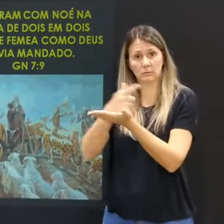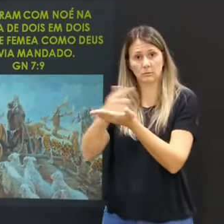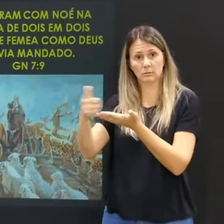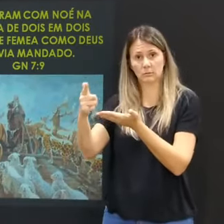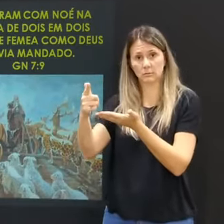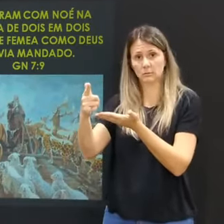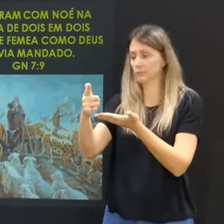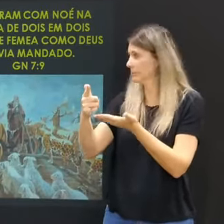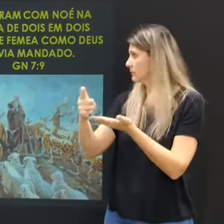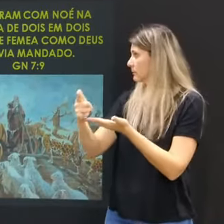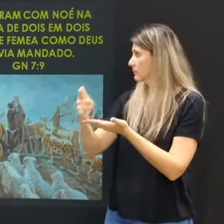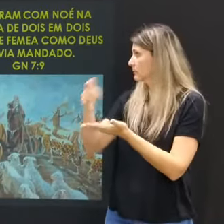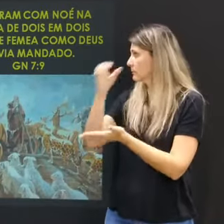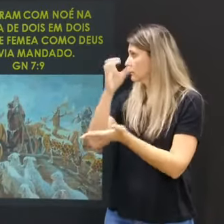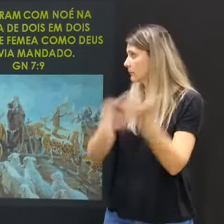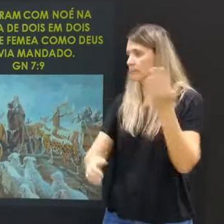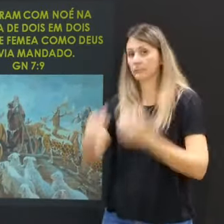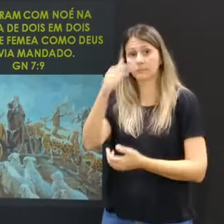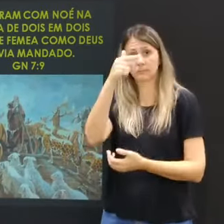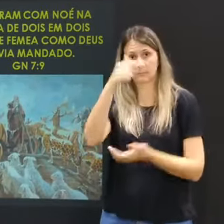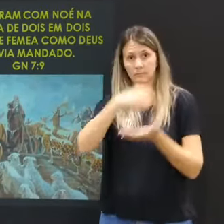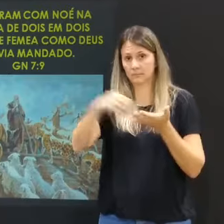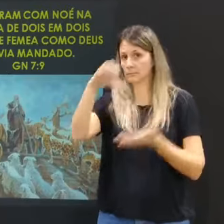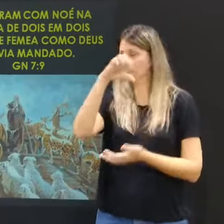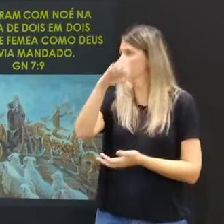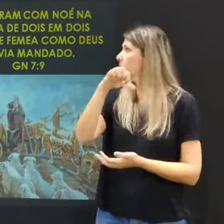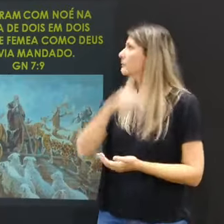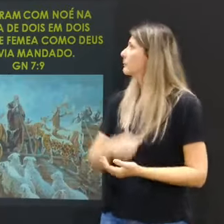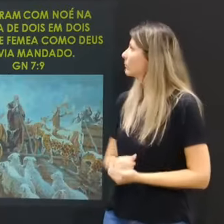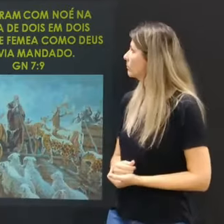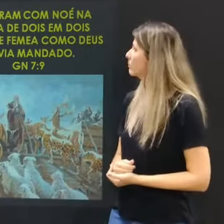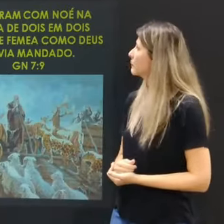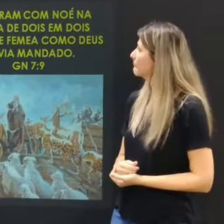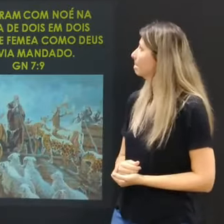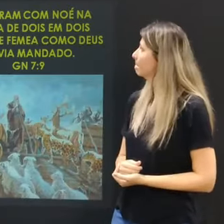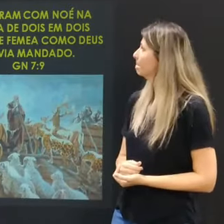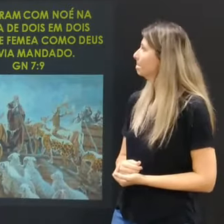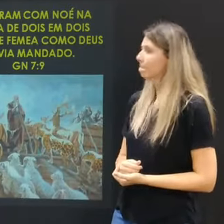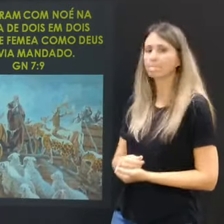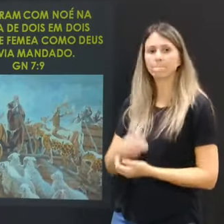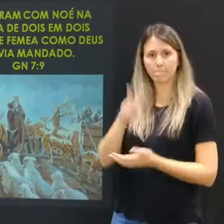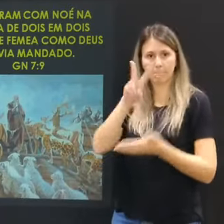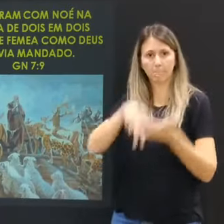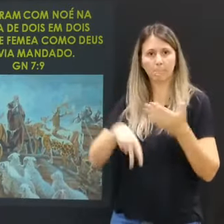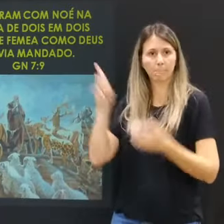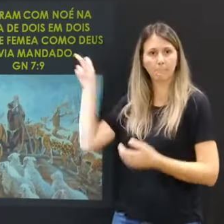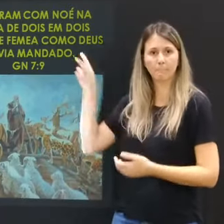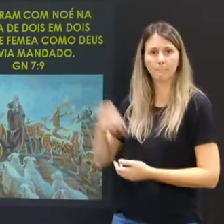Em Gênesis, capítulo 7, versículo 9, a Gisele vai